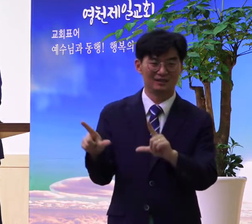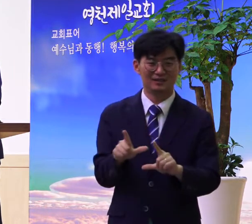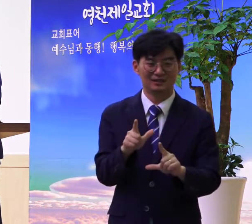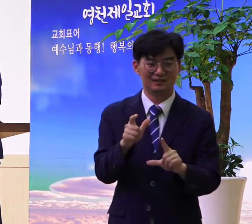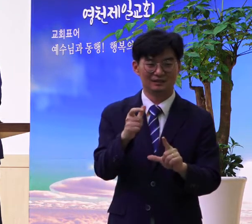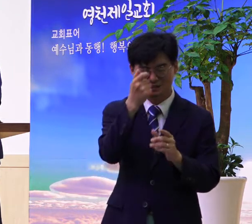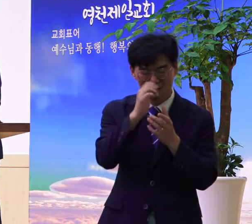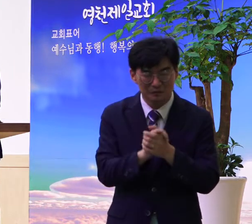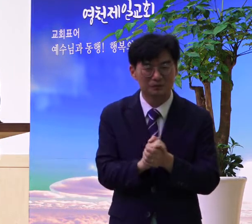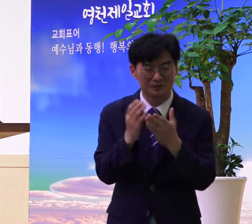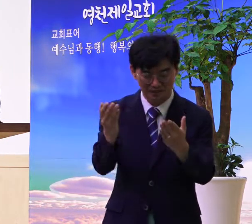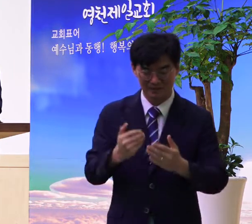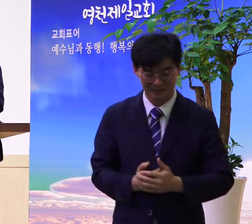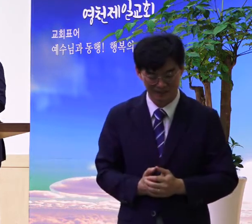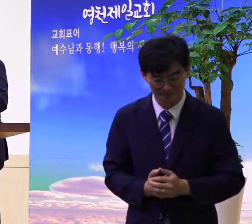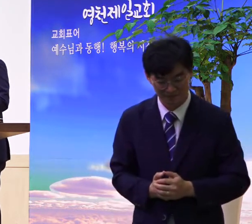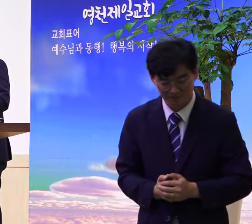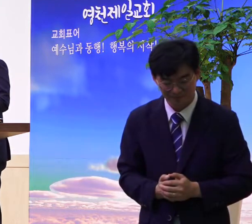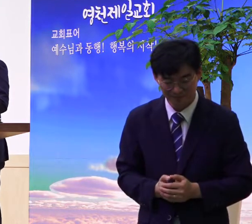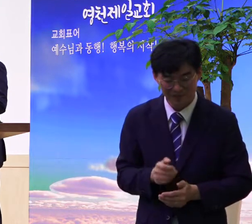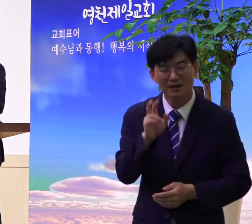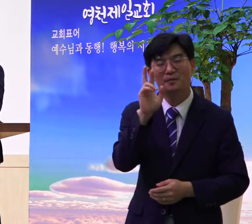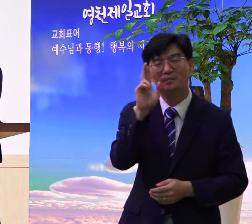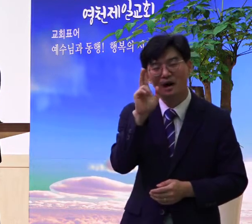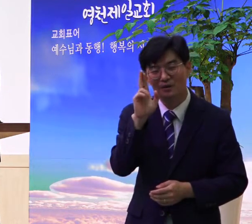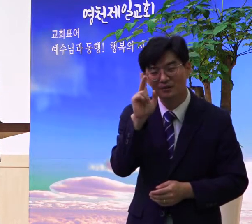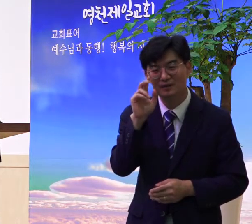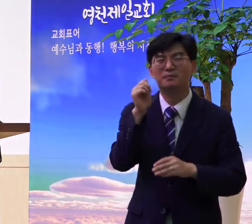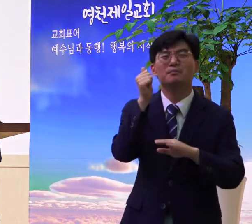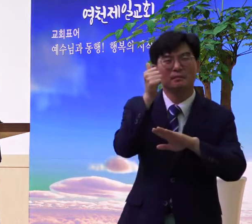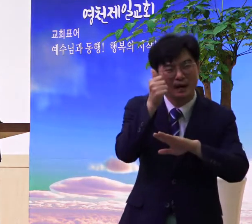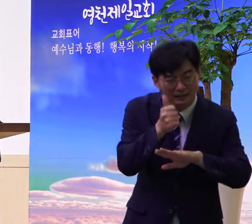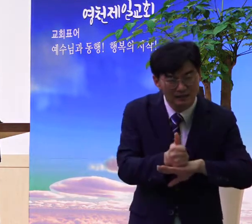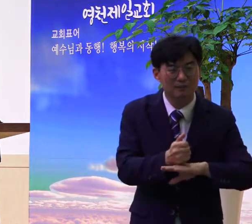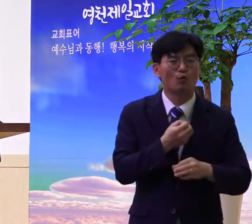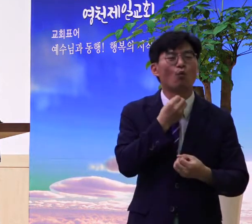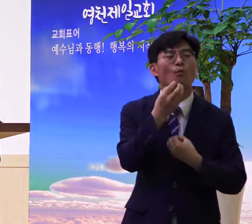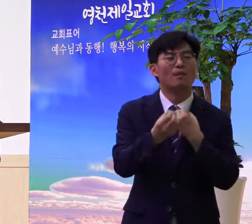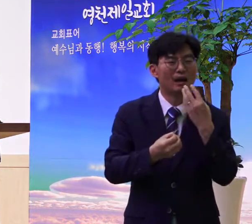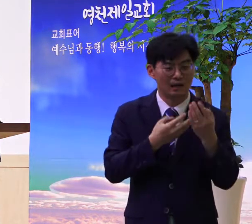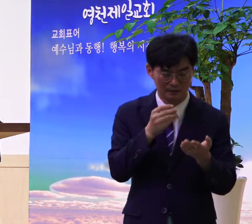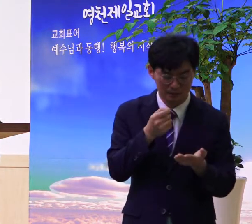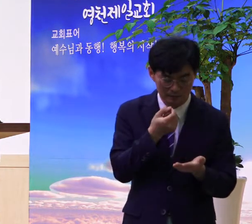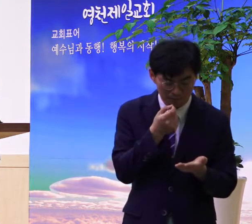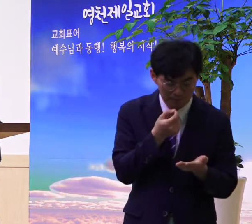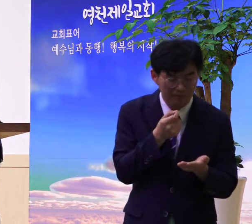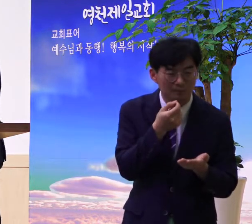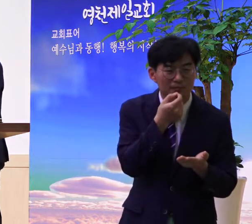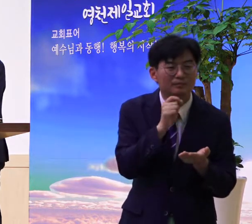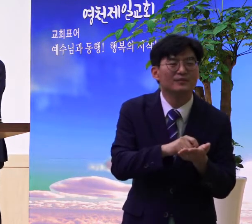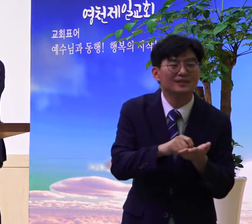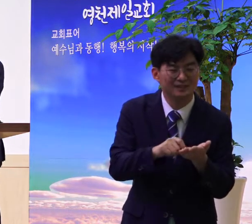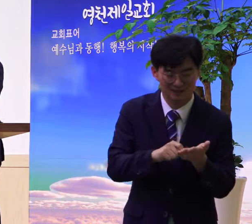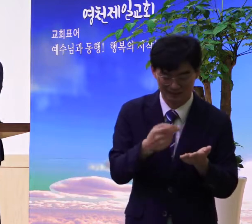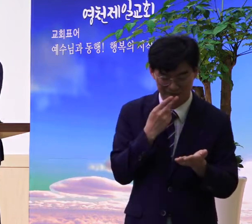바울이 여러 개의 편지를 썼다고 말씀을 드렸는데요, 그의 편지를 읽어보면 그 편지 속에 계속해서